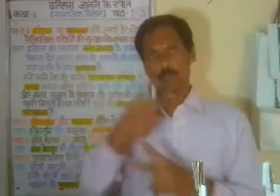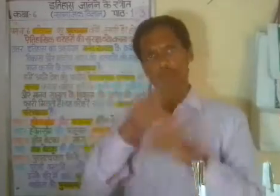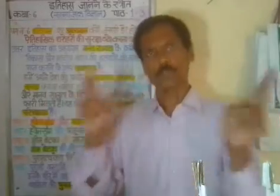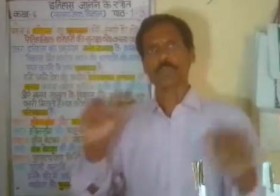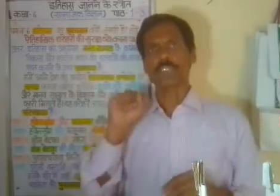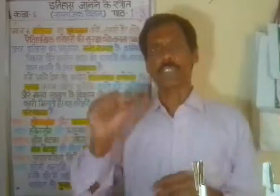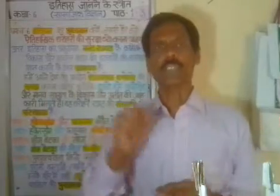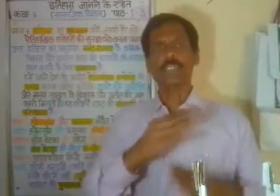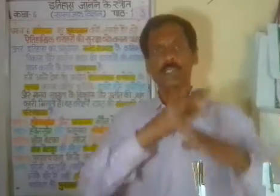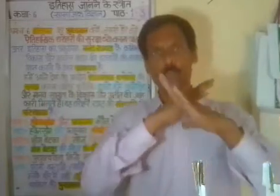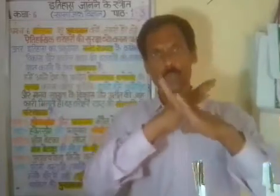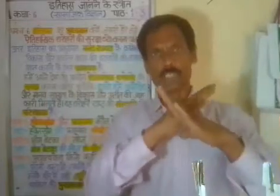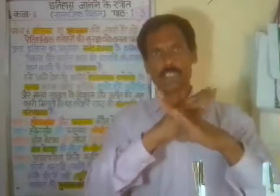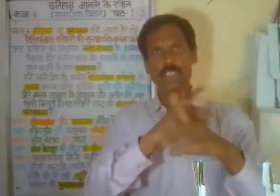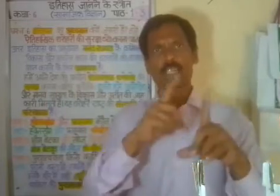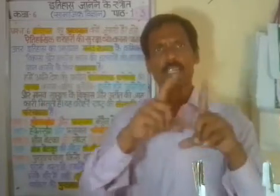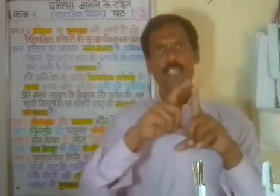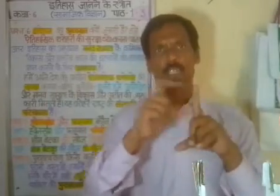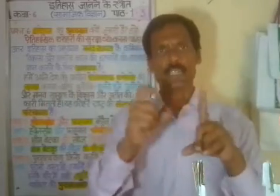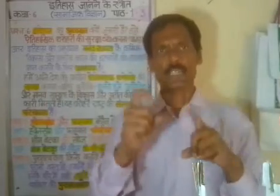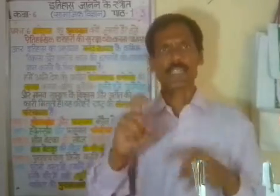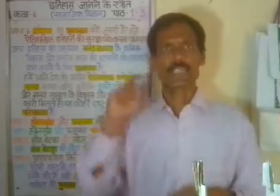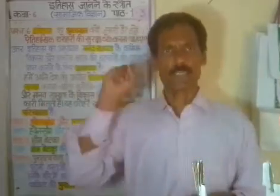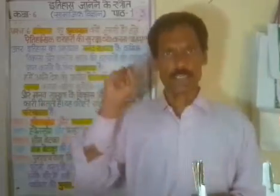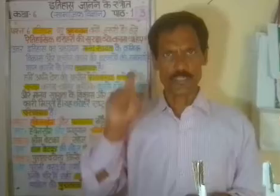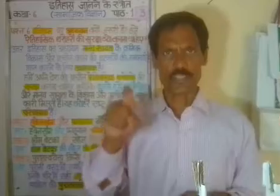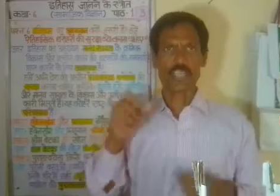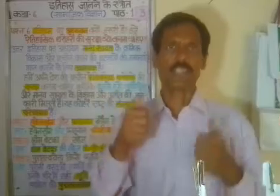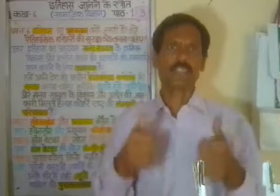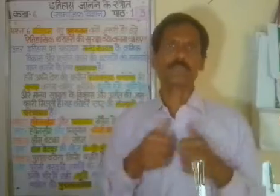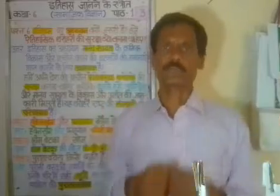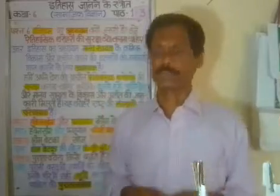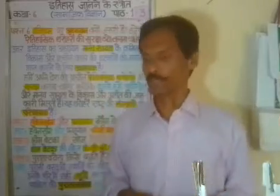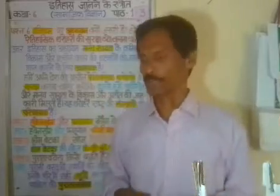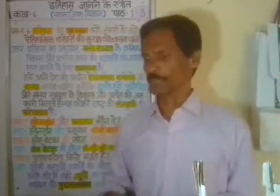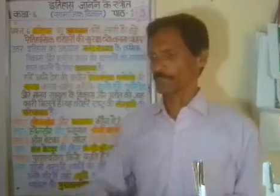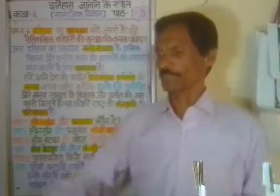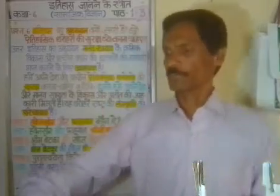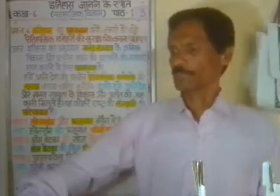धरोहरों की सुरक्षा करना चाहिए।